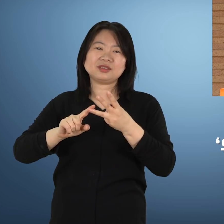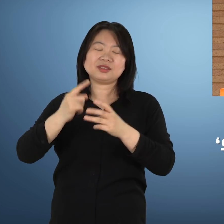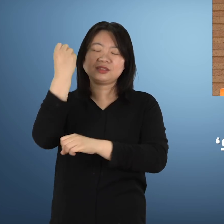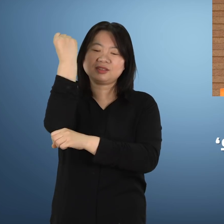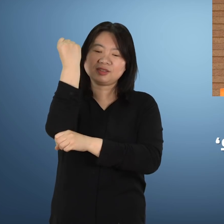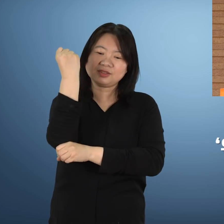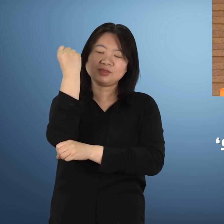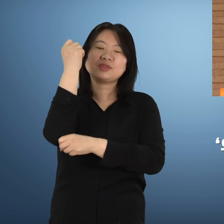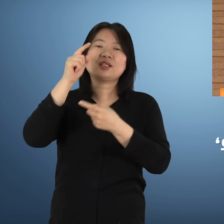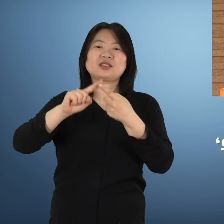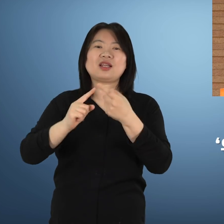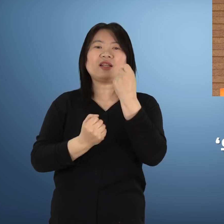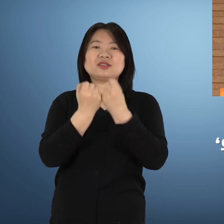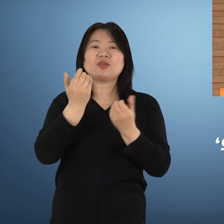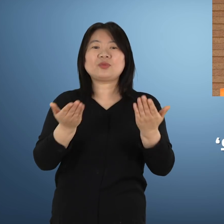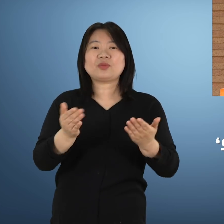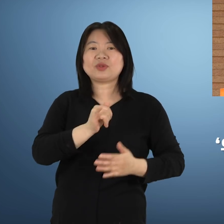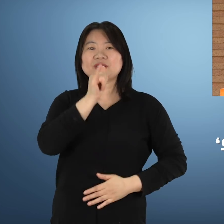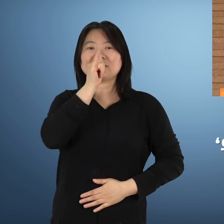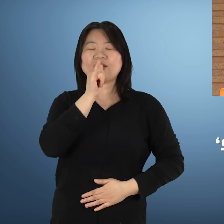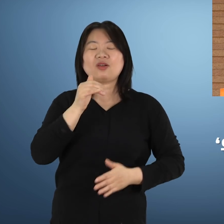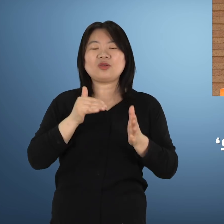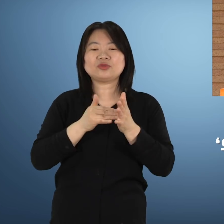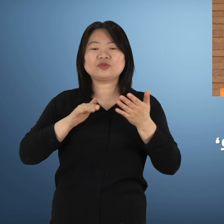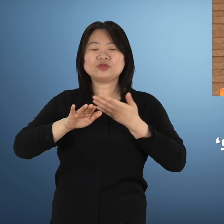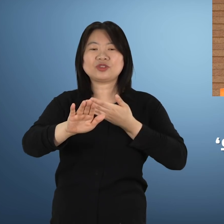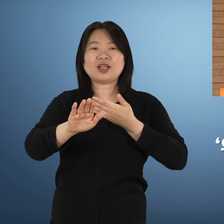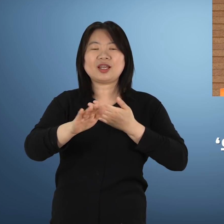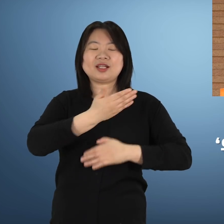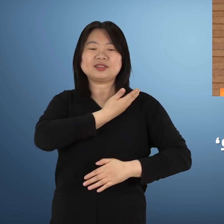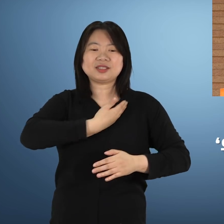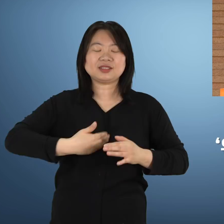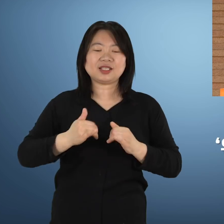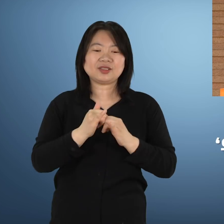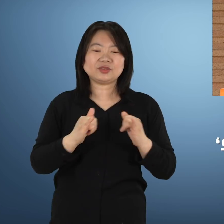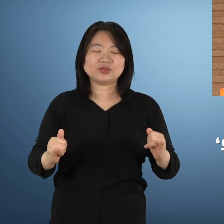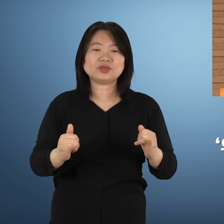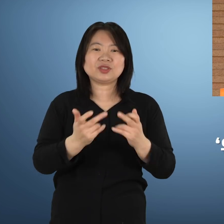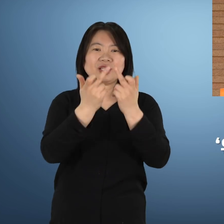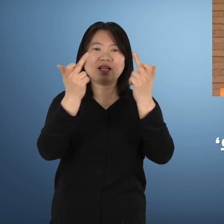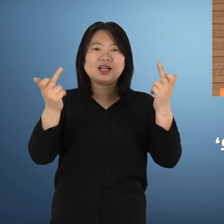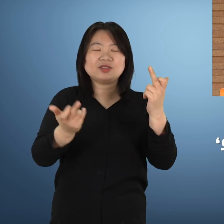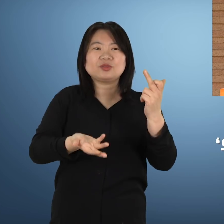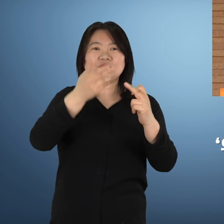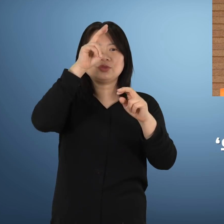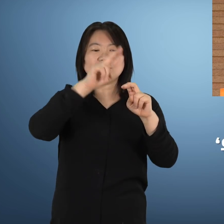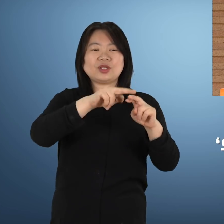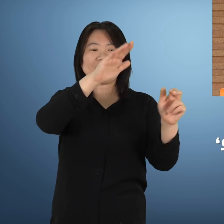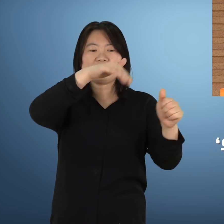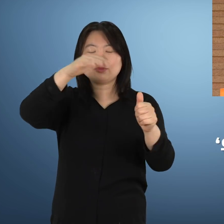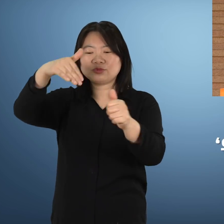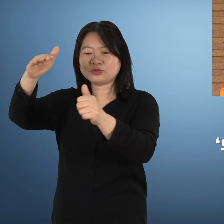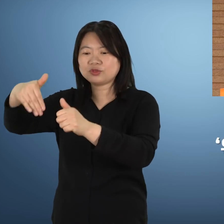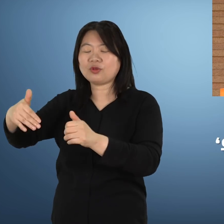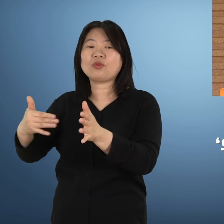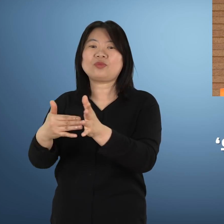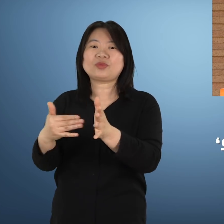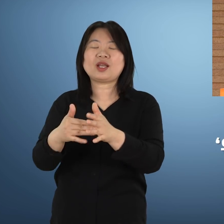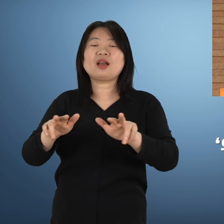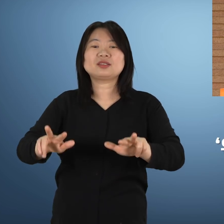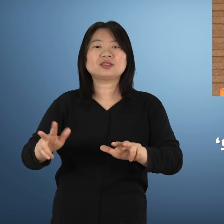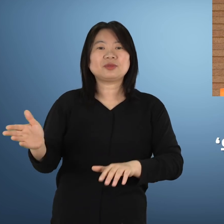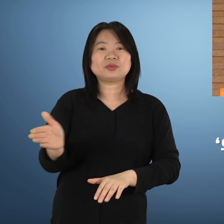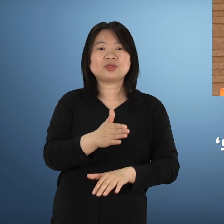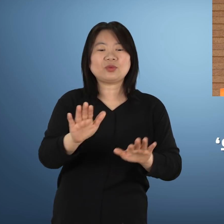기둥을 소개하셨습니다. 그러고 나서 그 제자들을 산 위에 불러 앉혀놓고